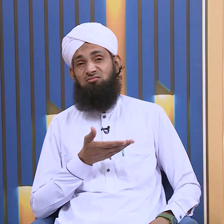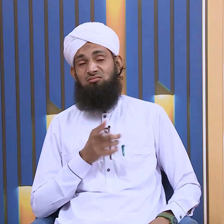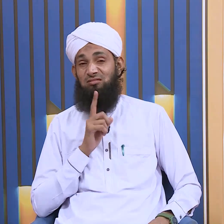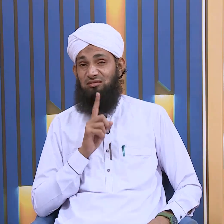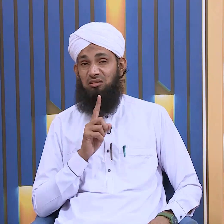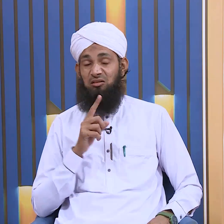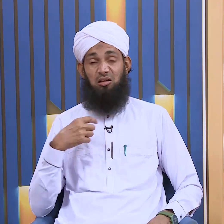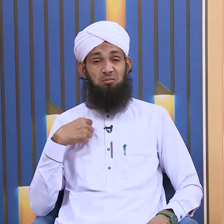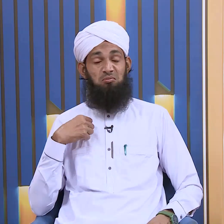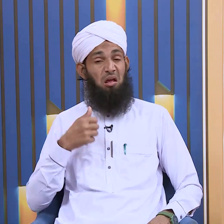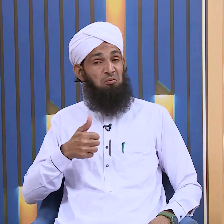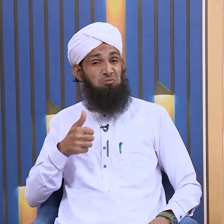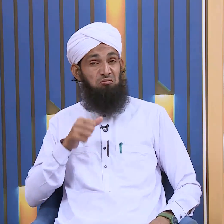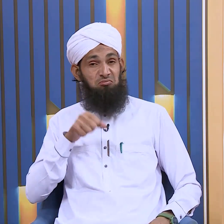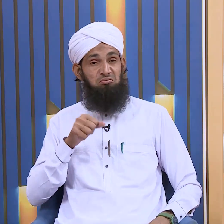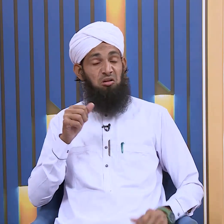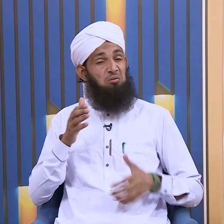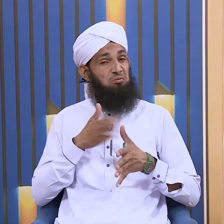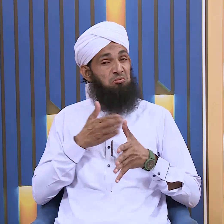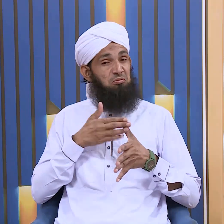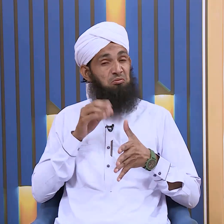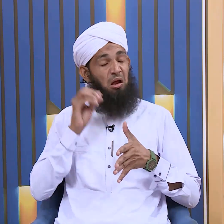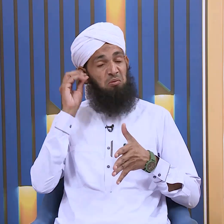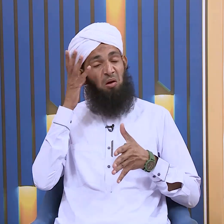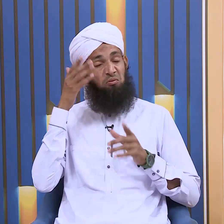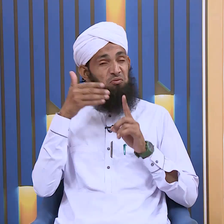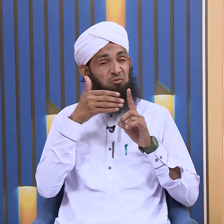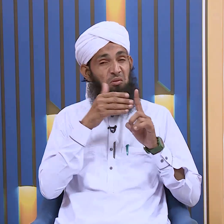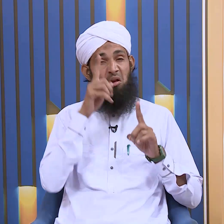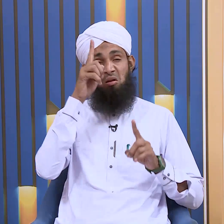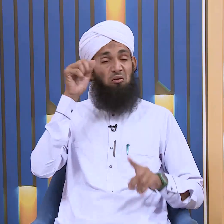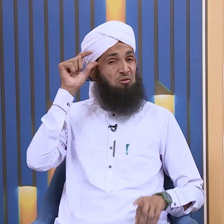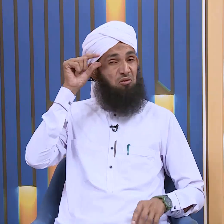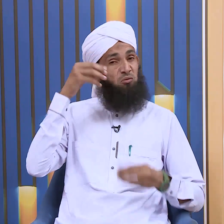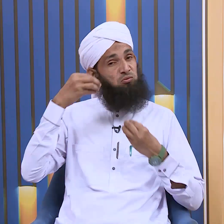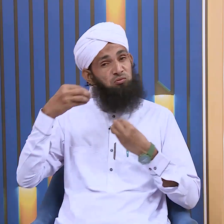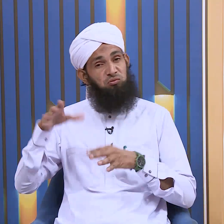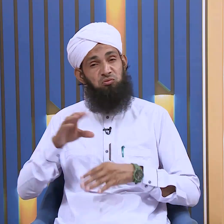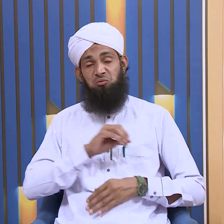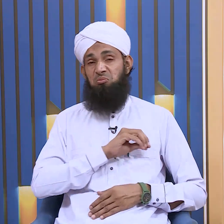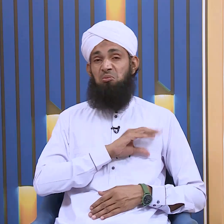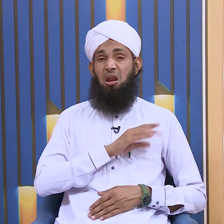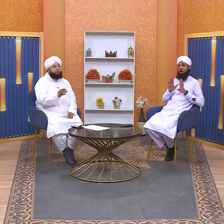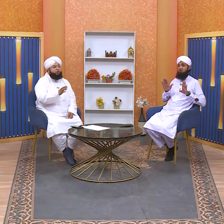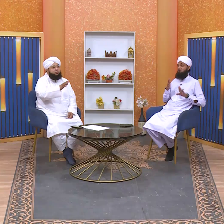کی لذت میں بندہ گم ہو کر اللہ پاک کے لیے عبادت نہیں کرتا، بلکہ وہ